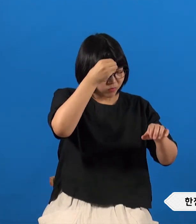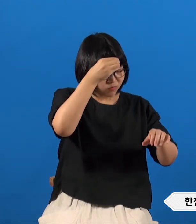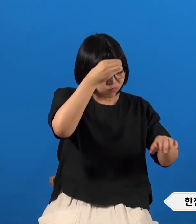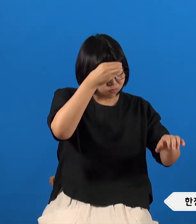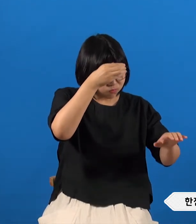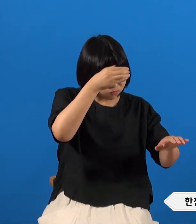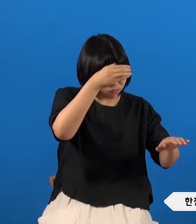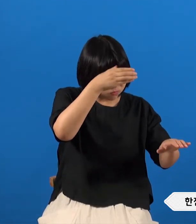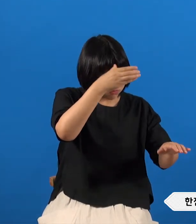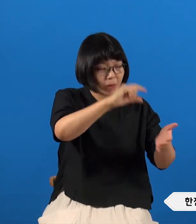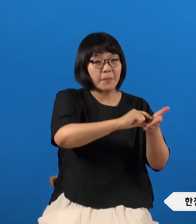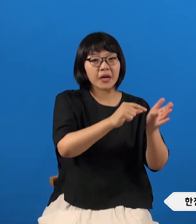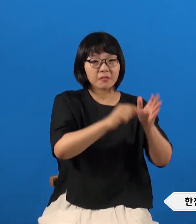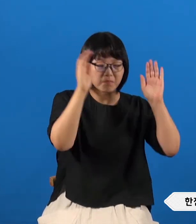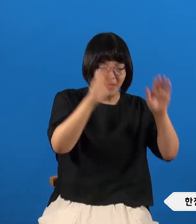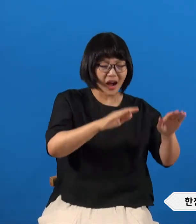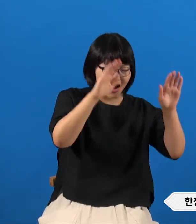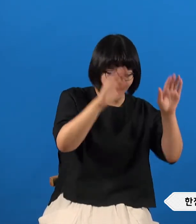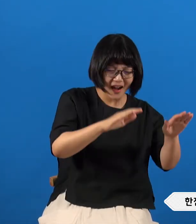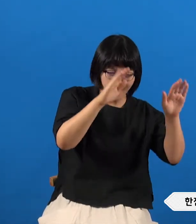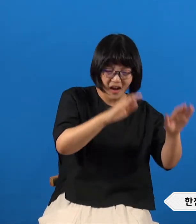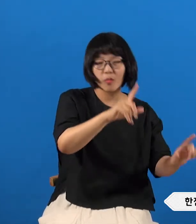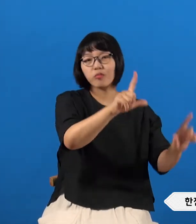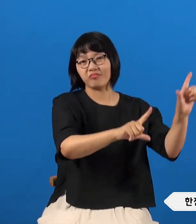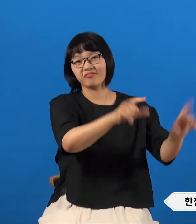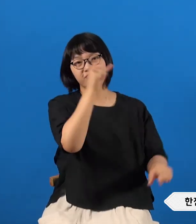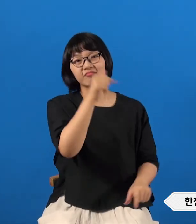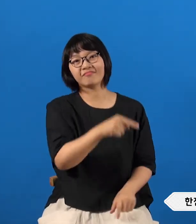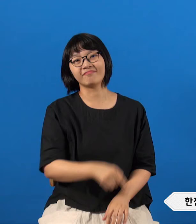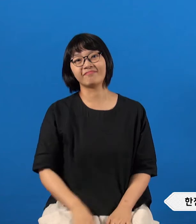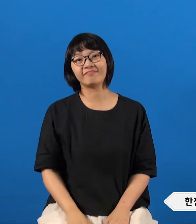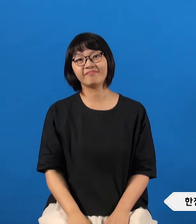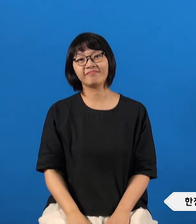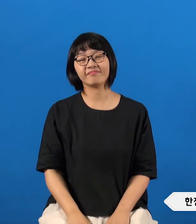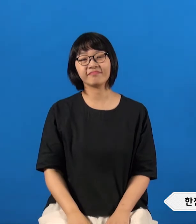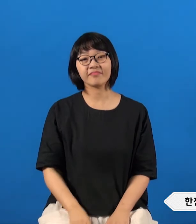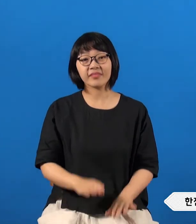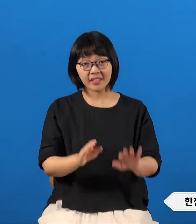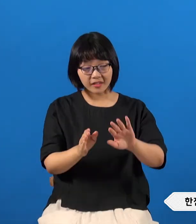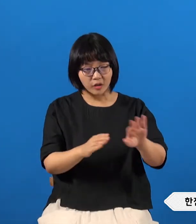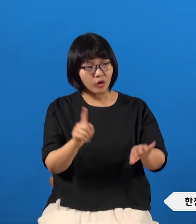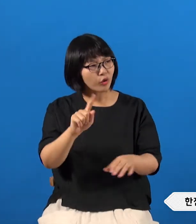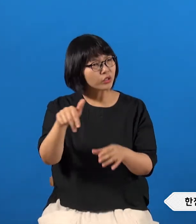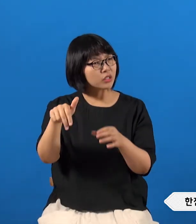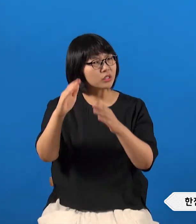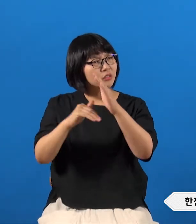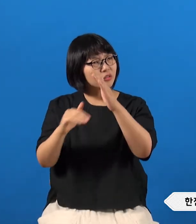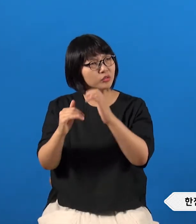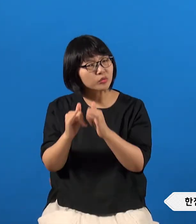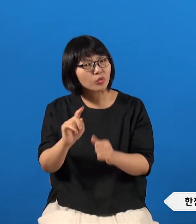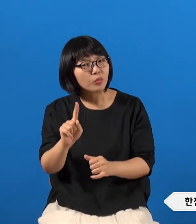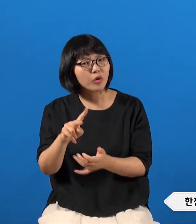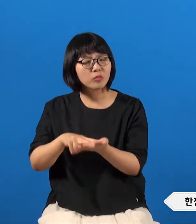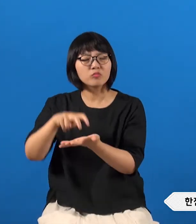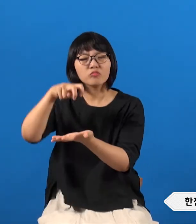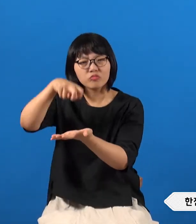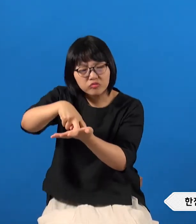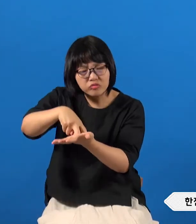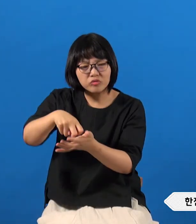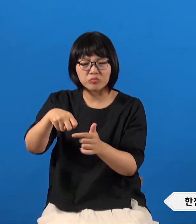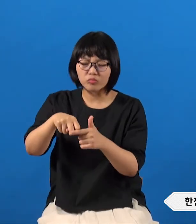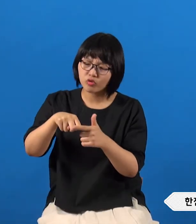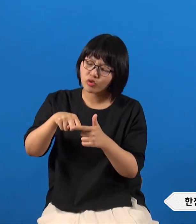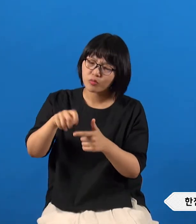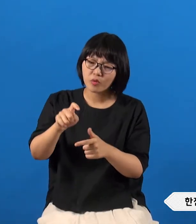굳은 살이 박힐 정도로 그렇게 참배를 합니다. 코스타리카의 신도들은 무릎이